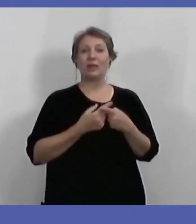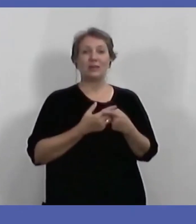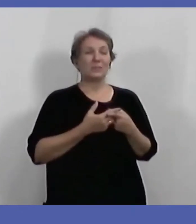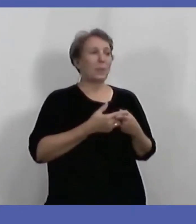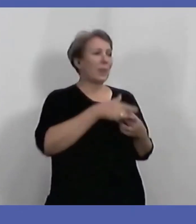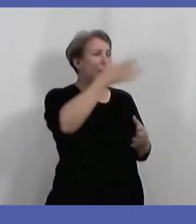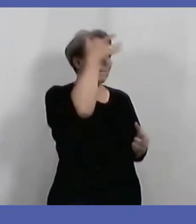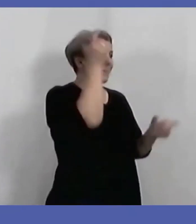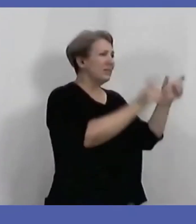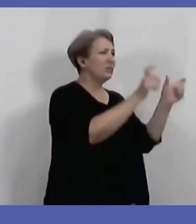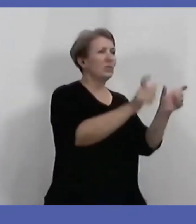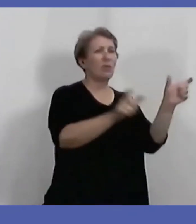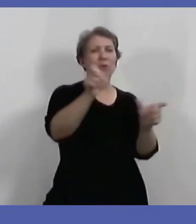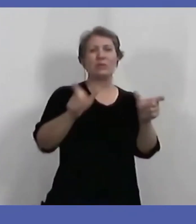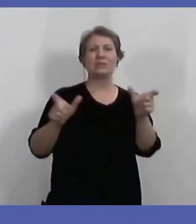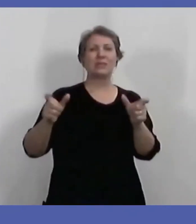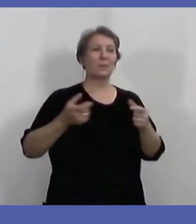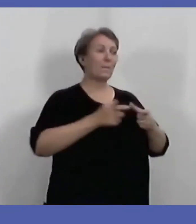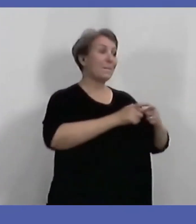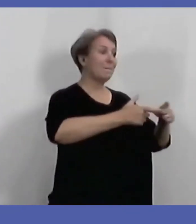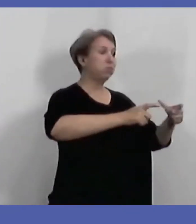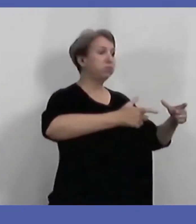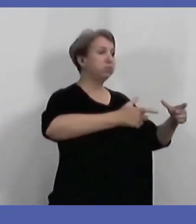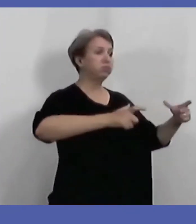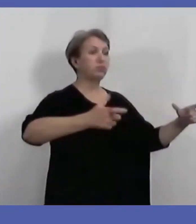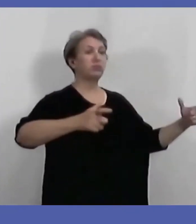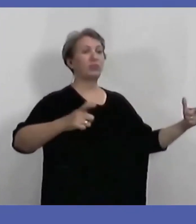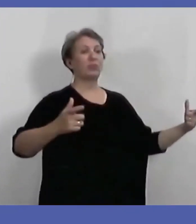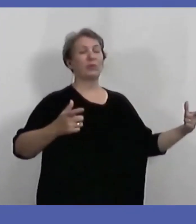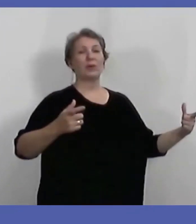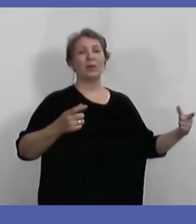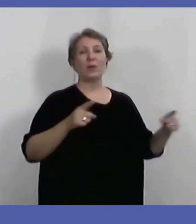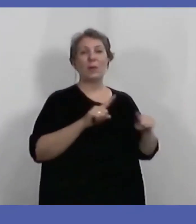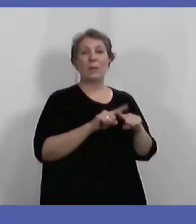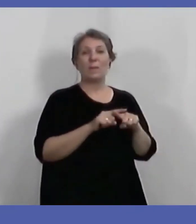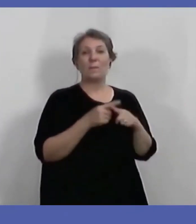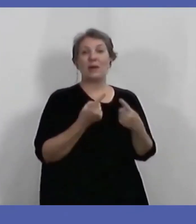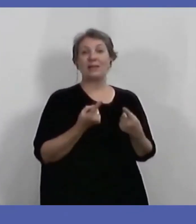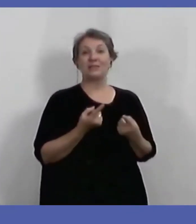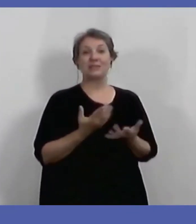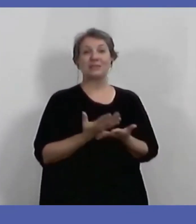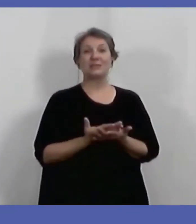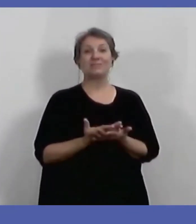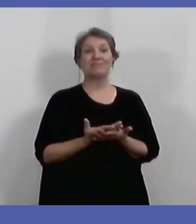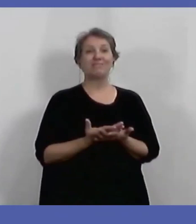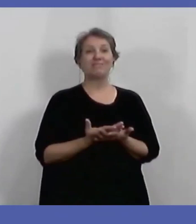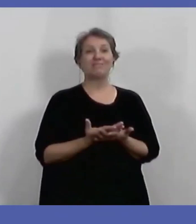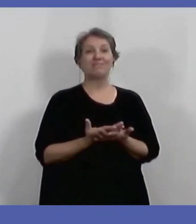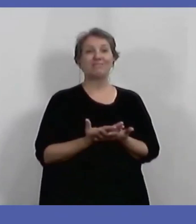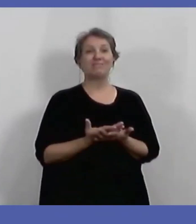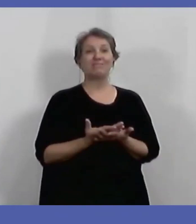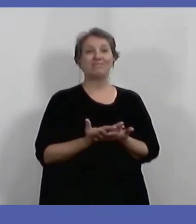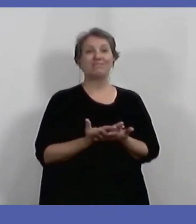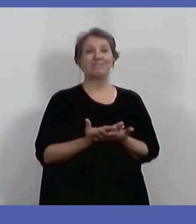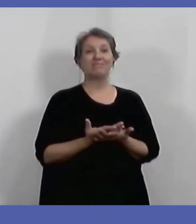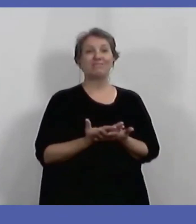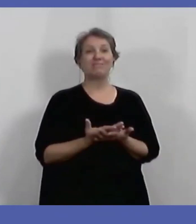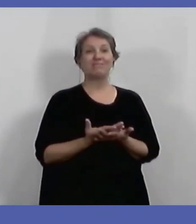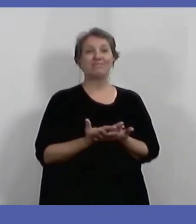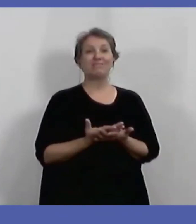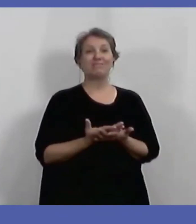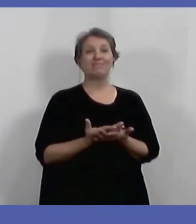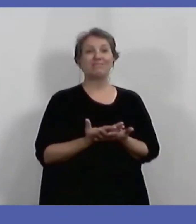é? Então, irmãos, aqui que está, o Senhor precisa ser batizado, e